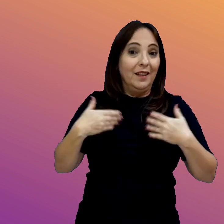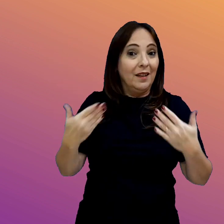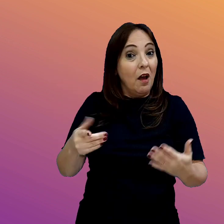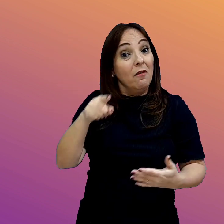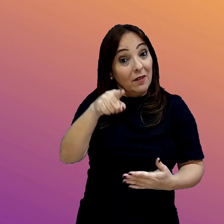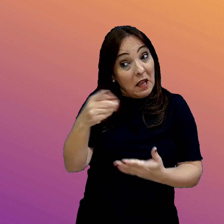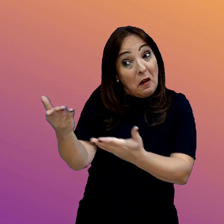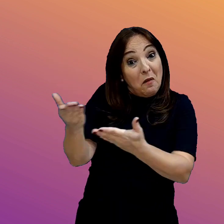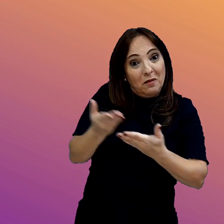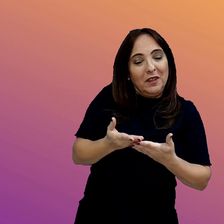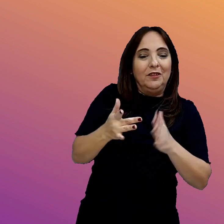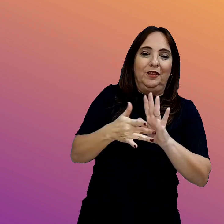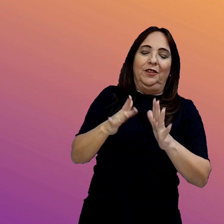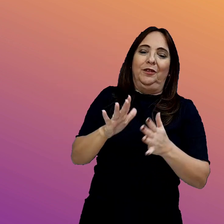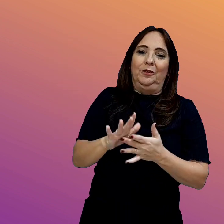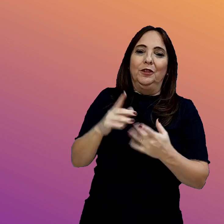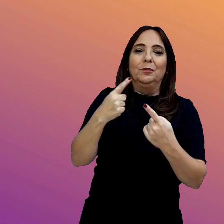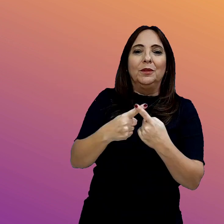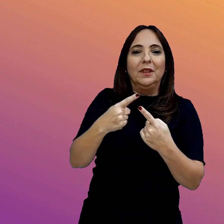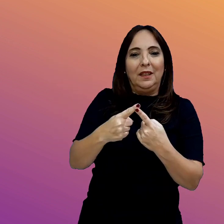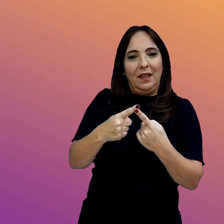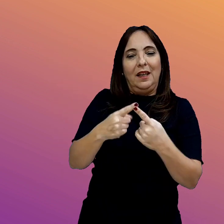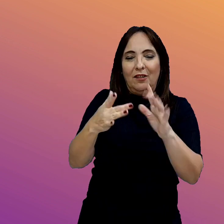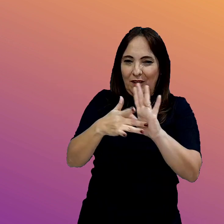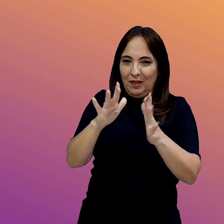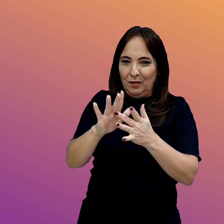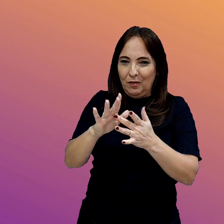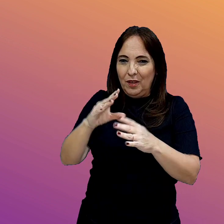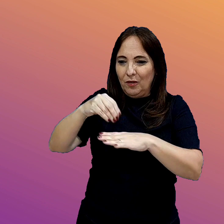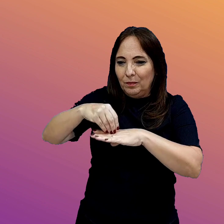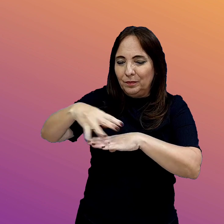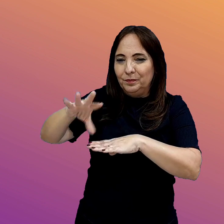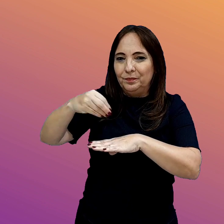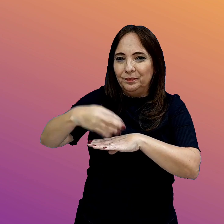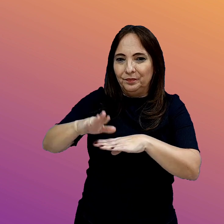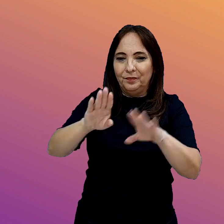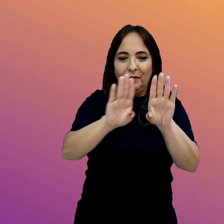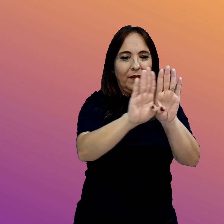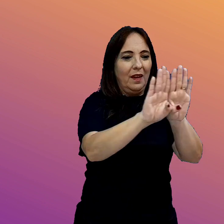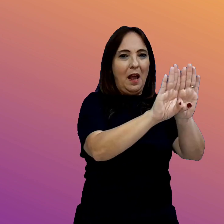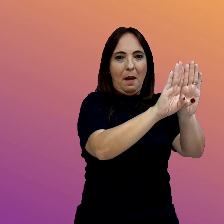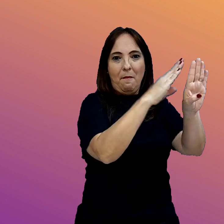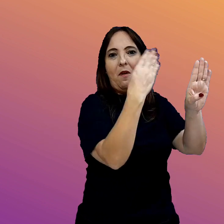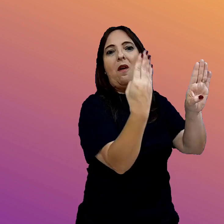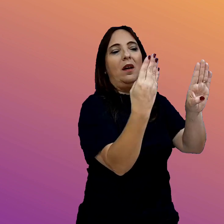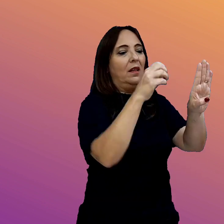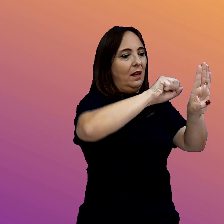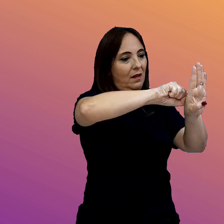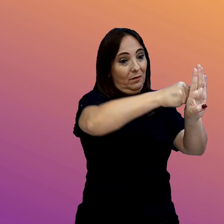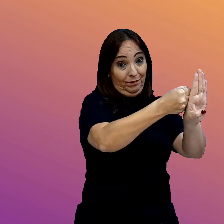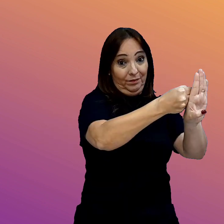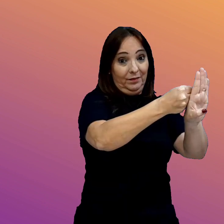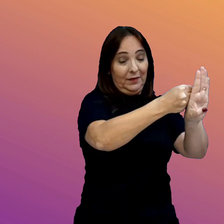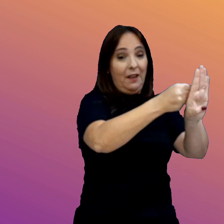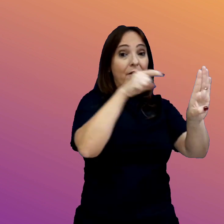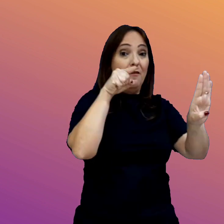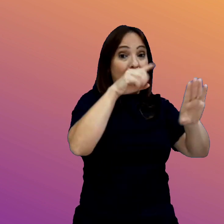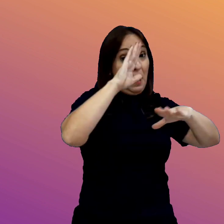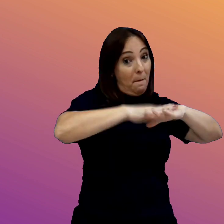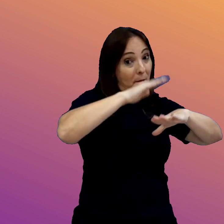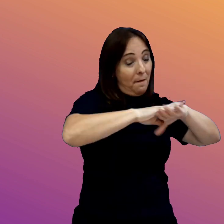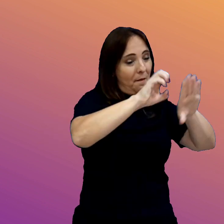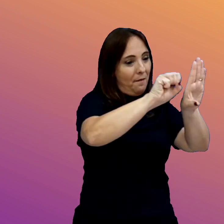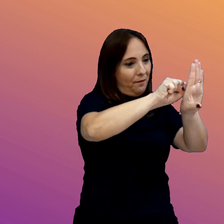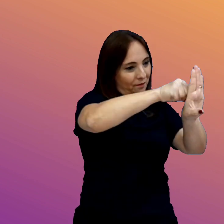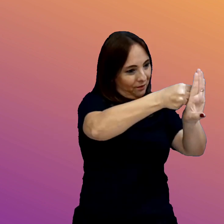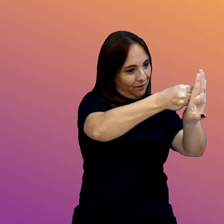a porta só se abre por dentro, né? Então a fechadura é por dentro e você precisa abrir para recebê-lo dentro da sua